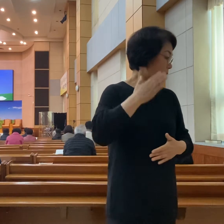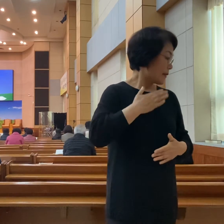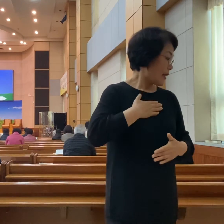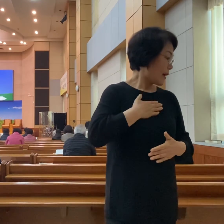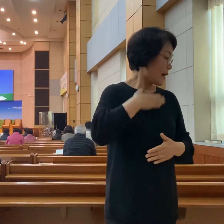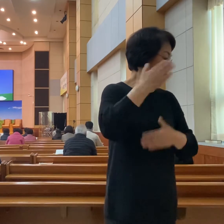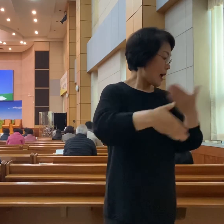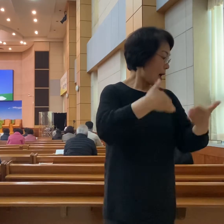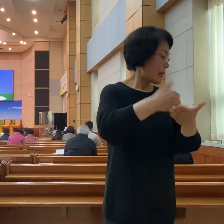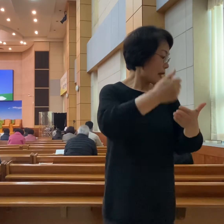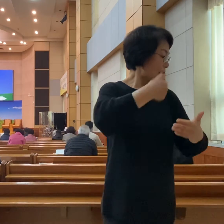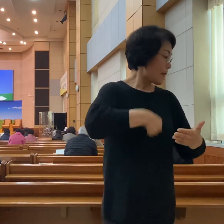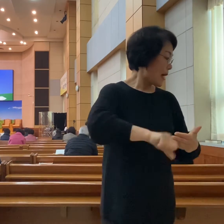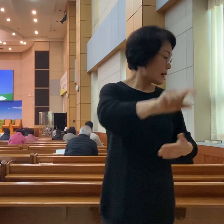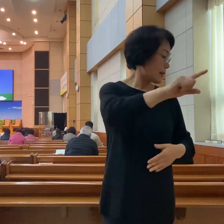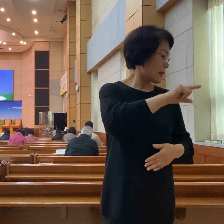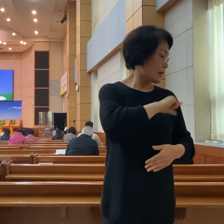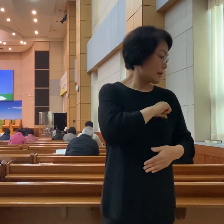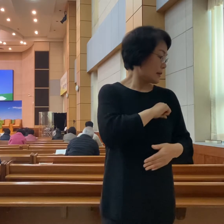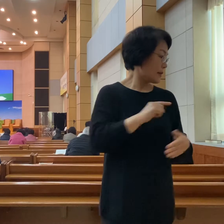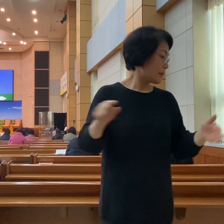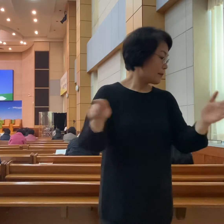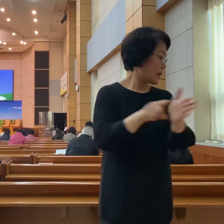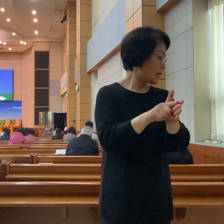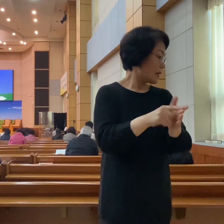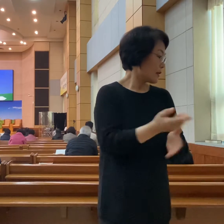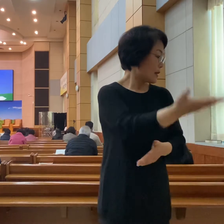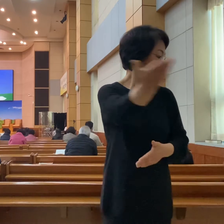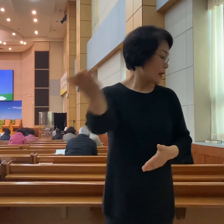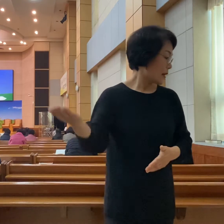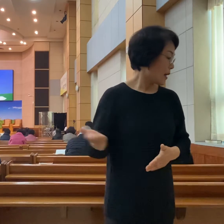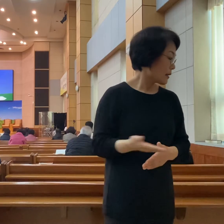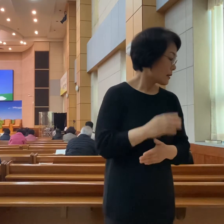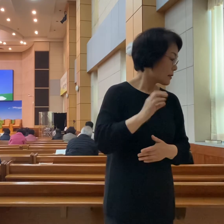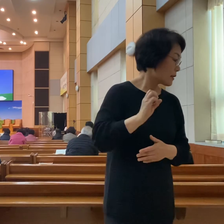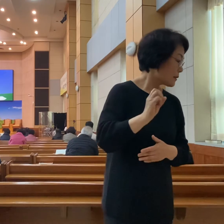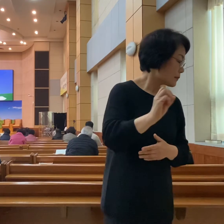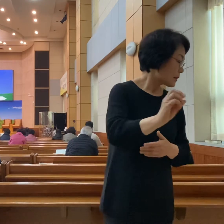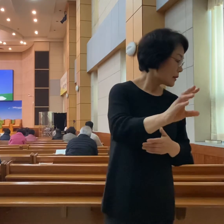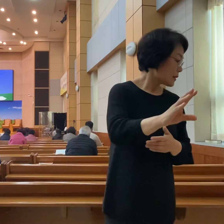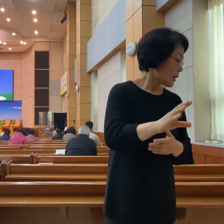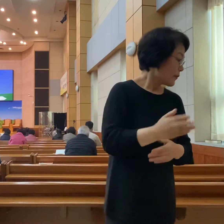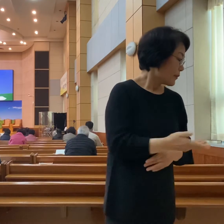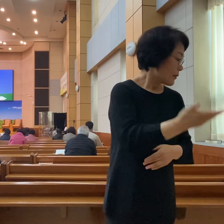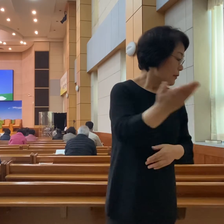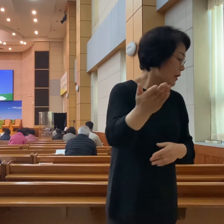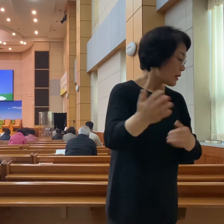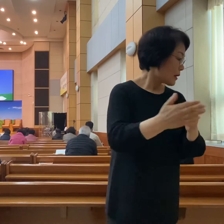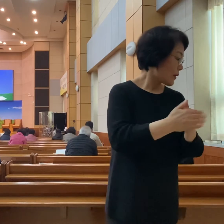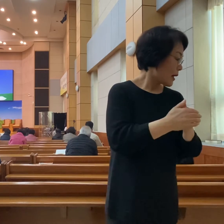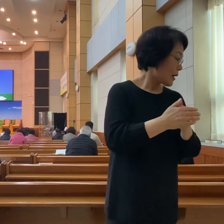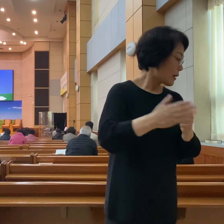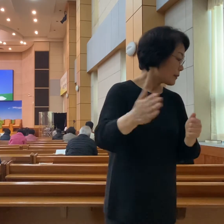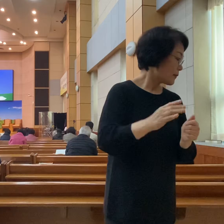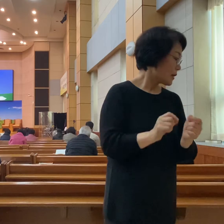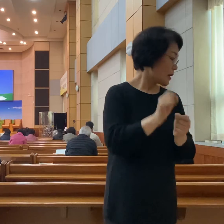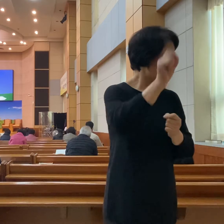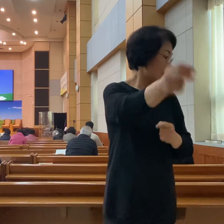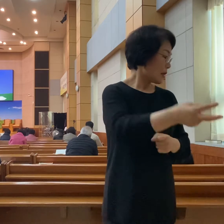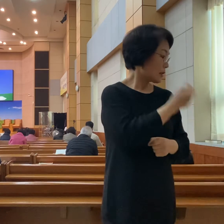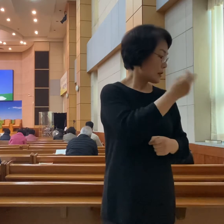시작. 내가 하나님의 아들의 이름을 믿는 너희에게 이것을 쓰는 것은 너희로